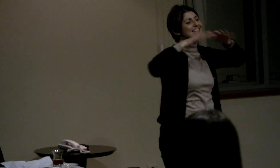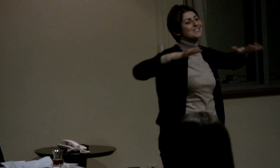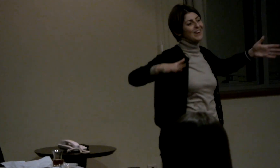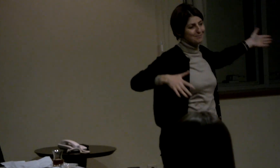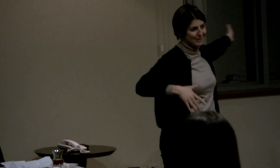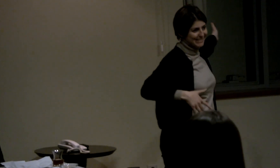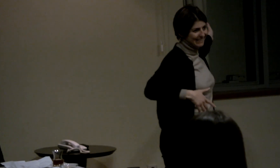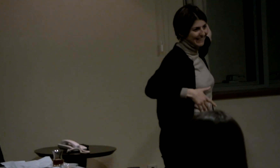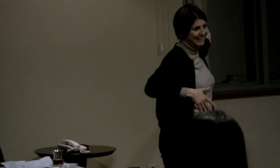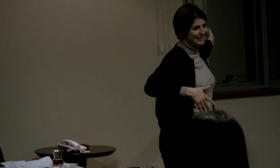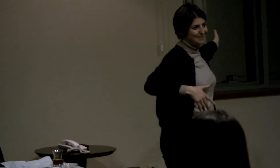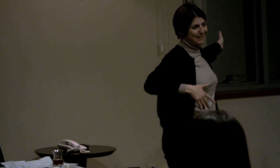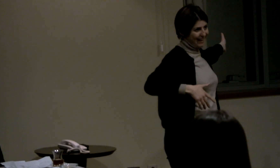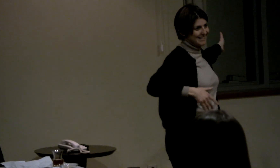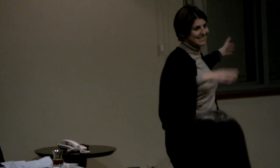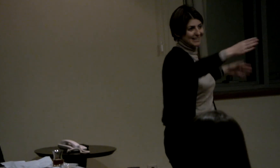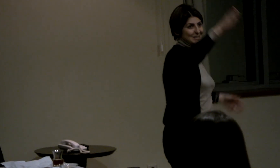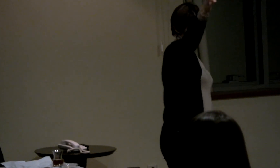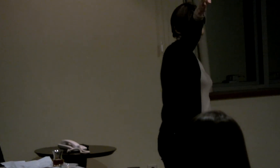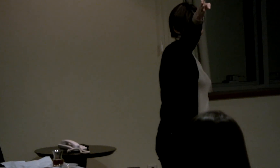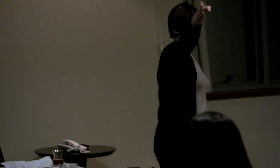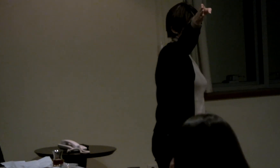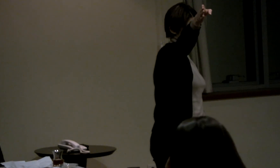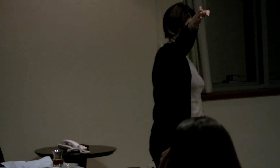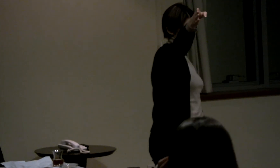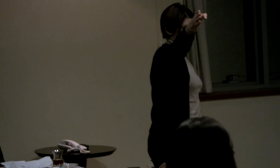var burası. Yani size diyecek ki bu tarafta.